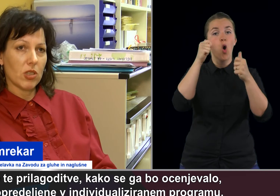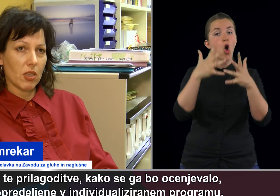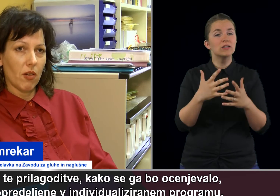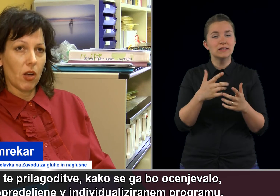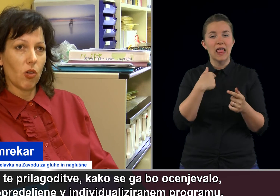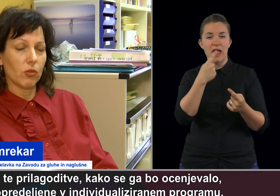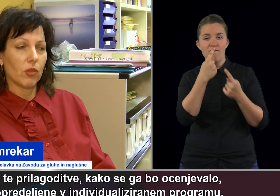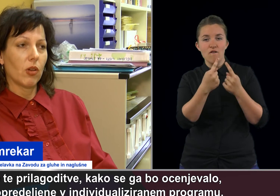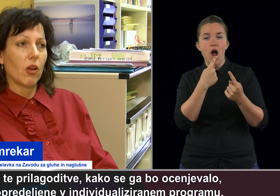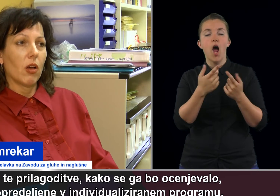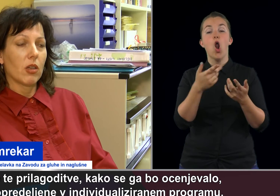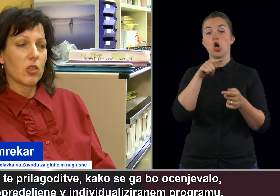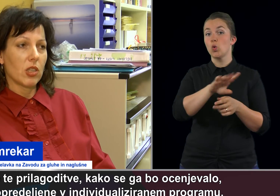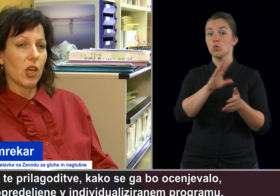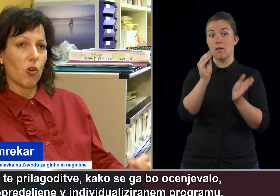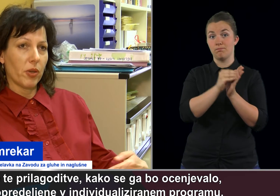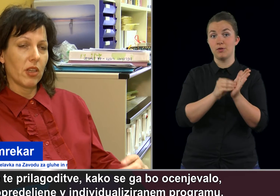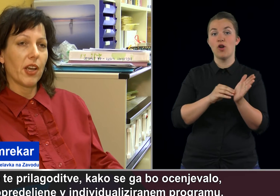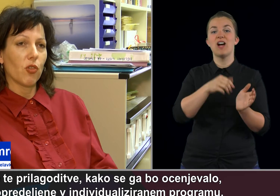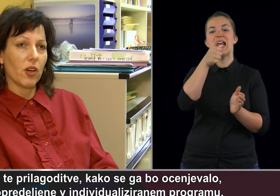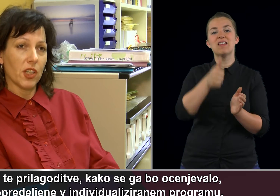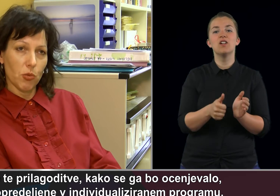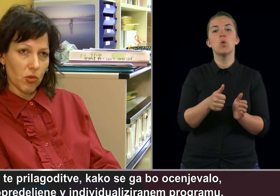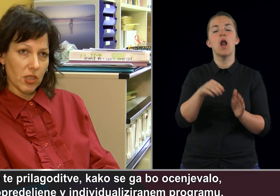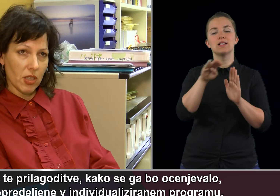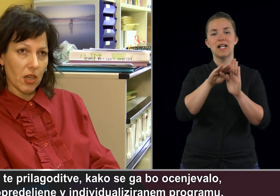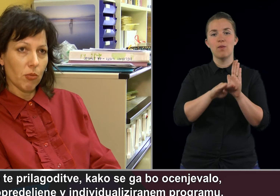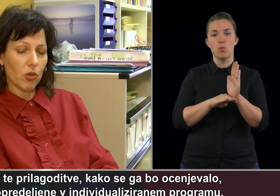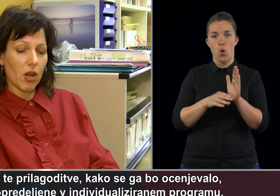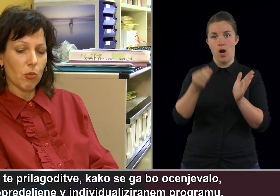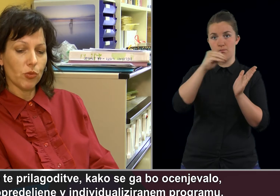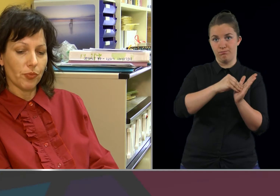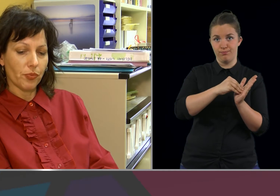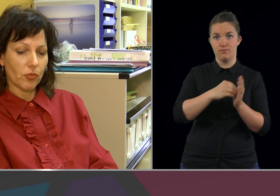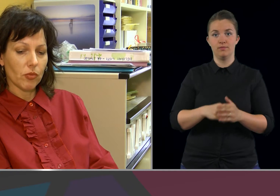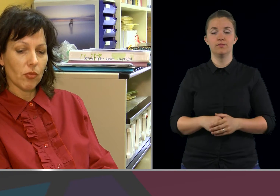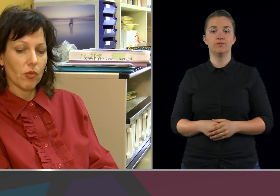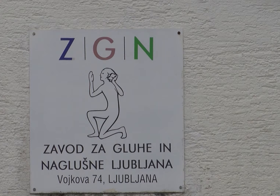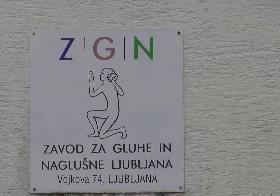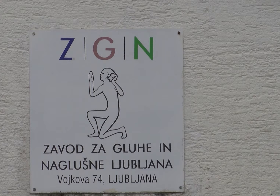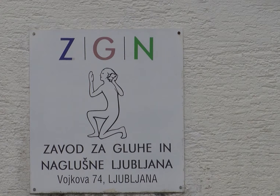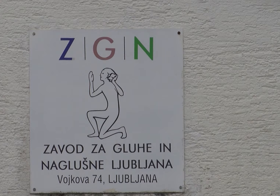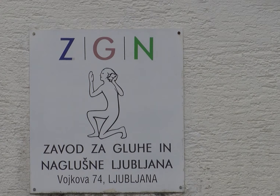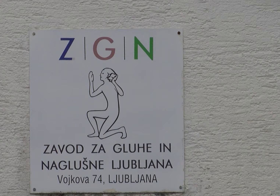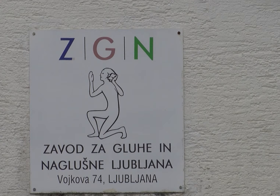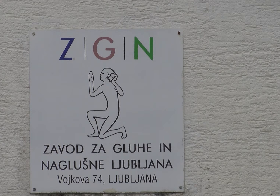bo ocenjevalo, je opredeljeno v individualiziranem programu.